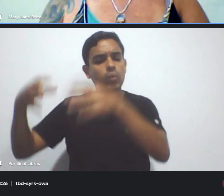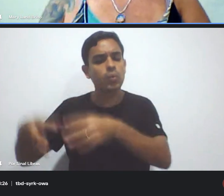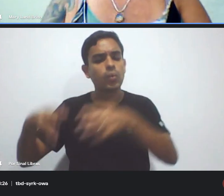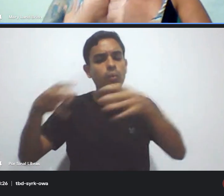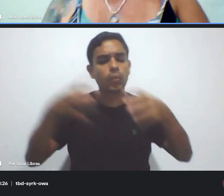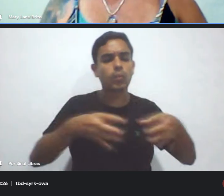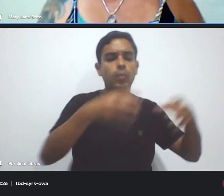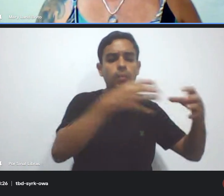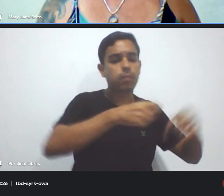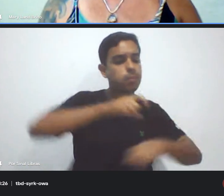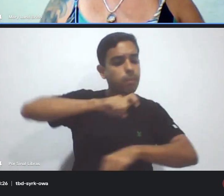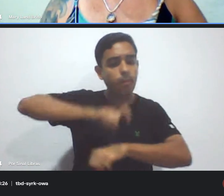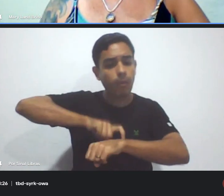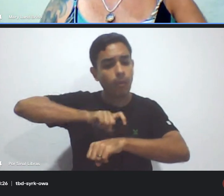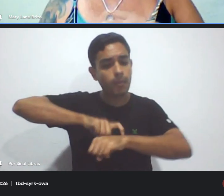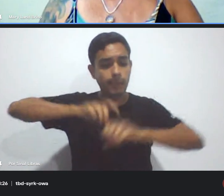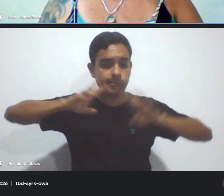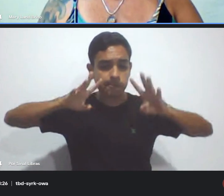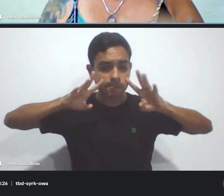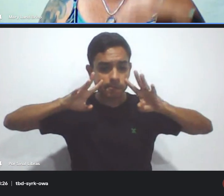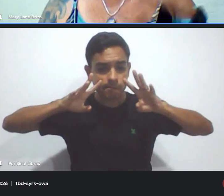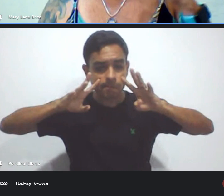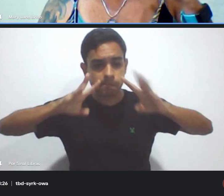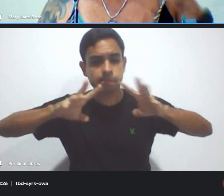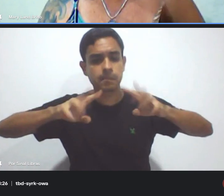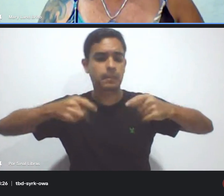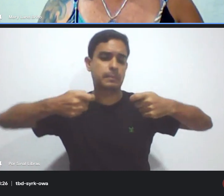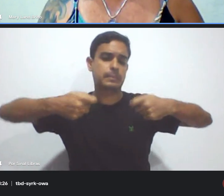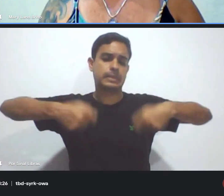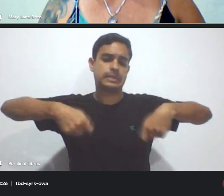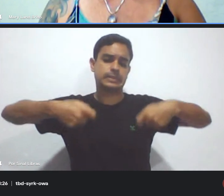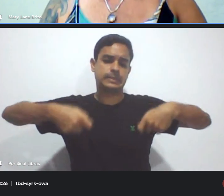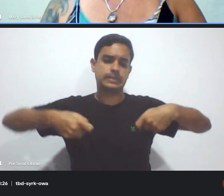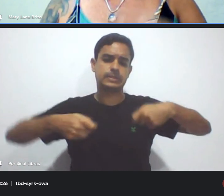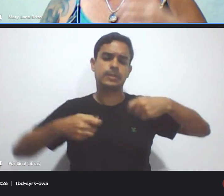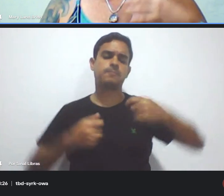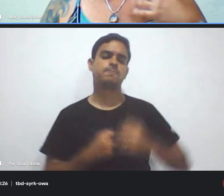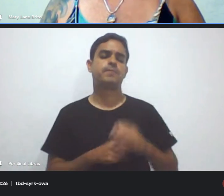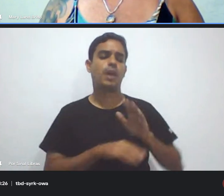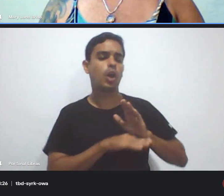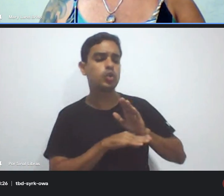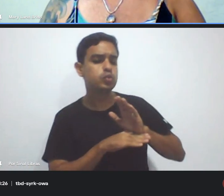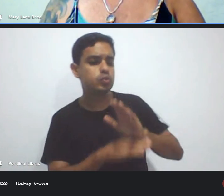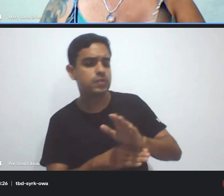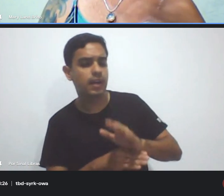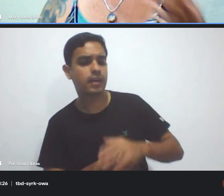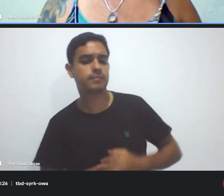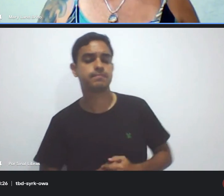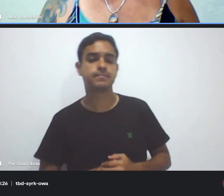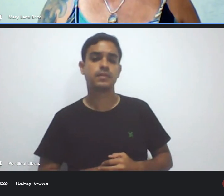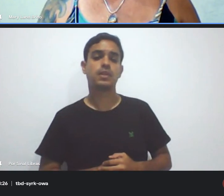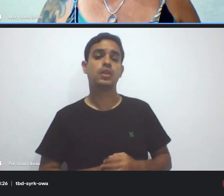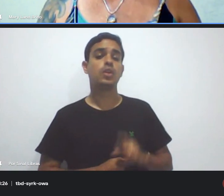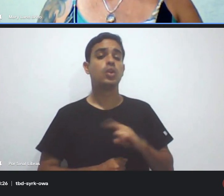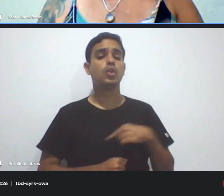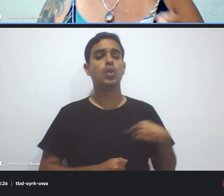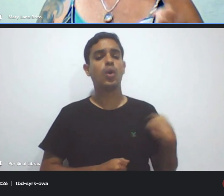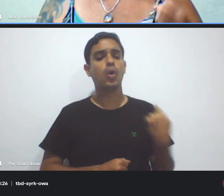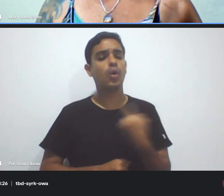deixar pessoas no caminho, e a intenção é que a gente possa fazer essa escuta. Historicamente, a gente não tem uma política